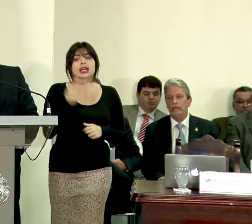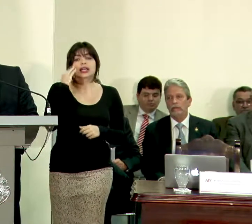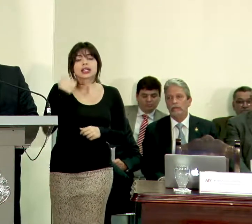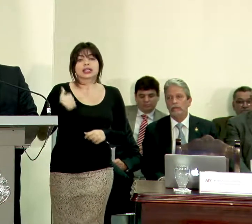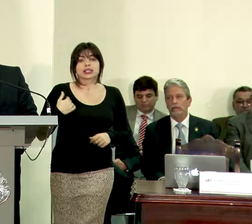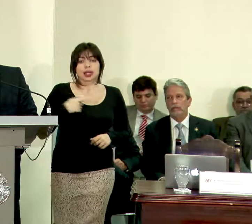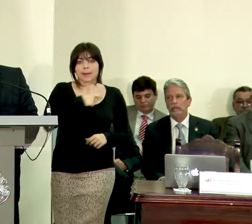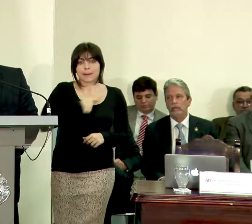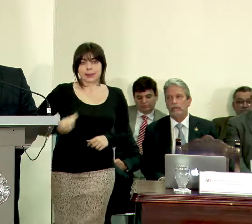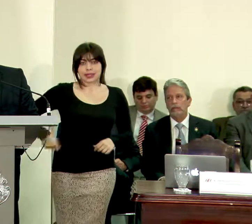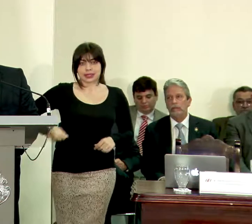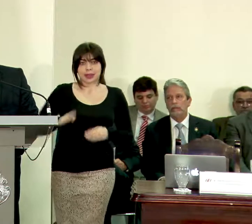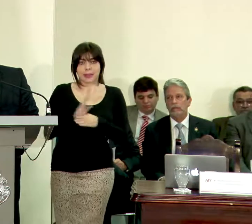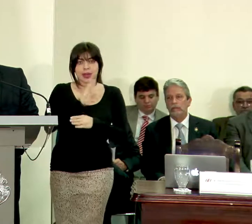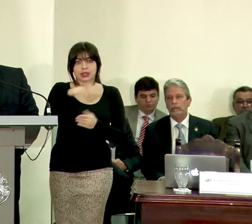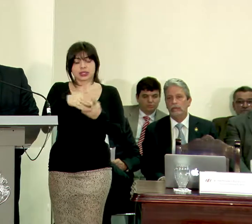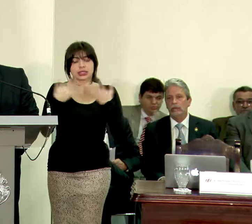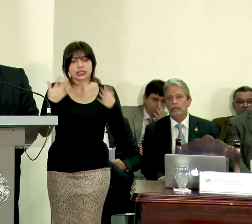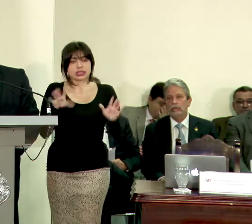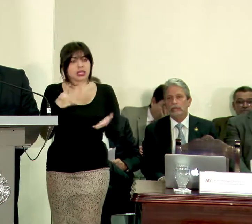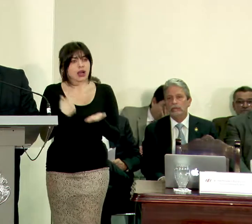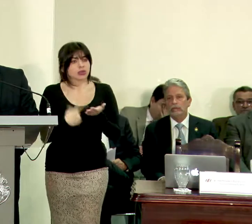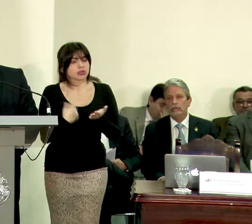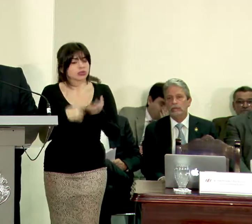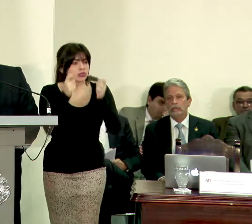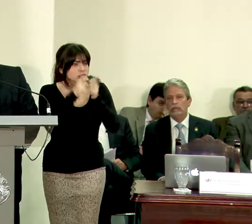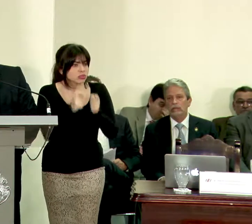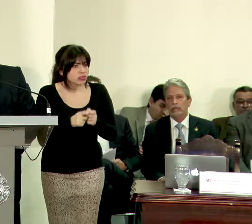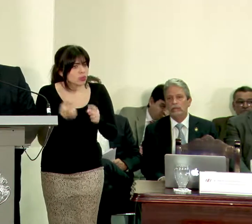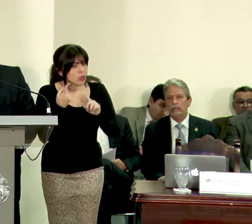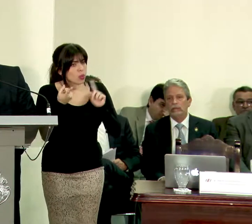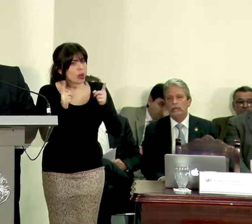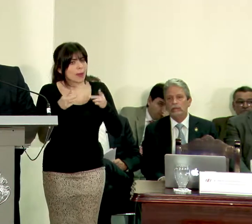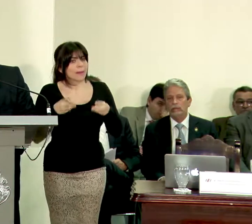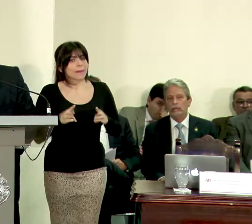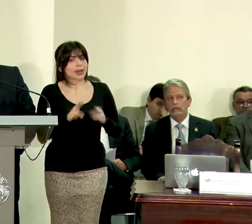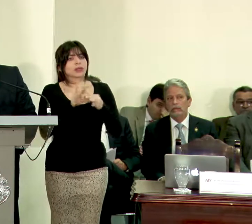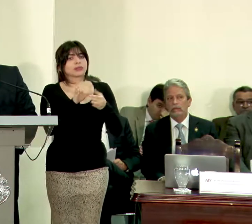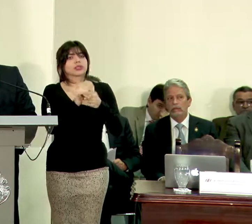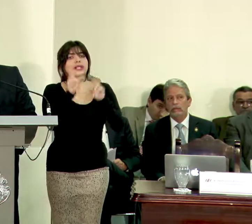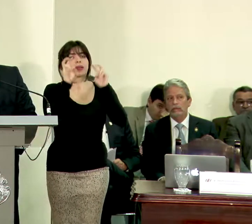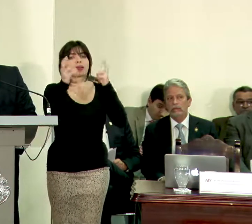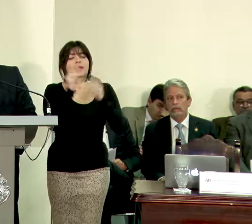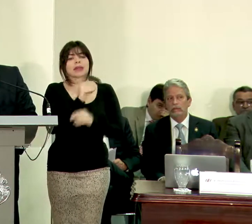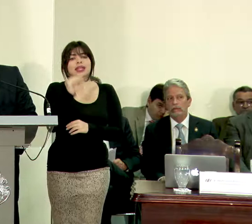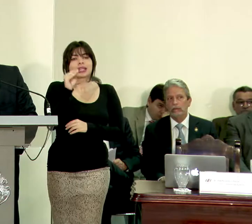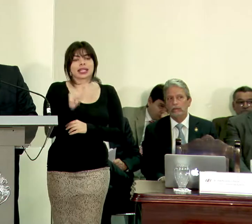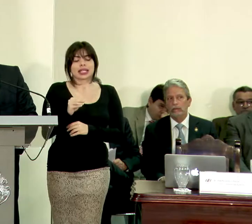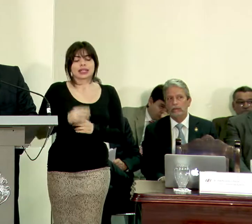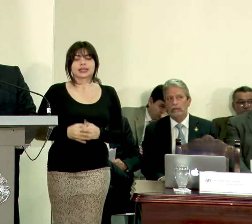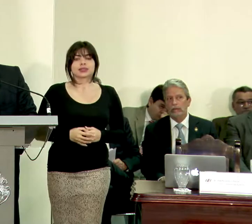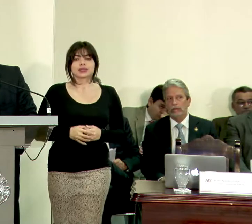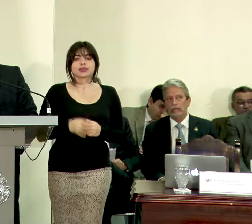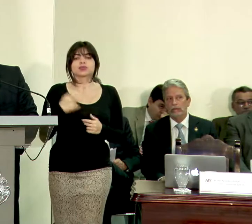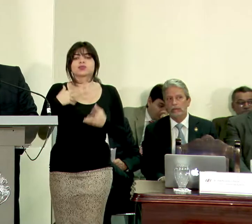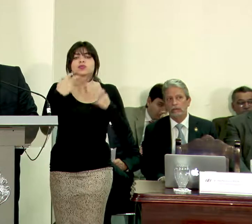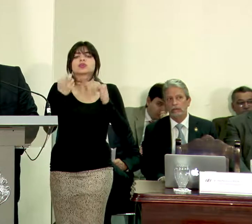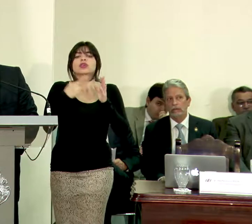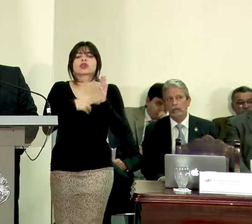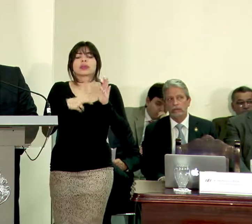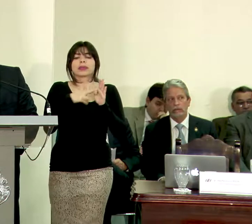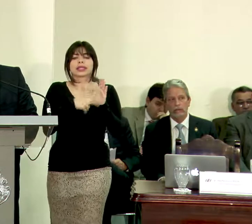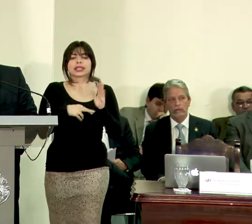señor presidente del Banco Central ha conversado en detalle con las medidas en torno al tema de tasas de interés, quiero